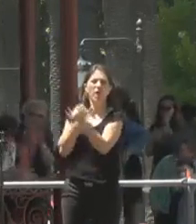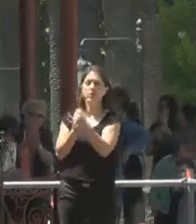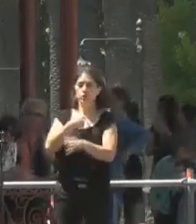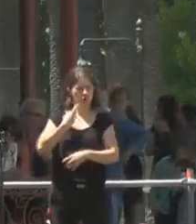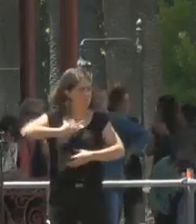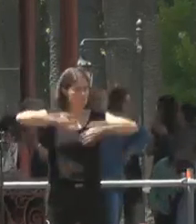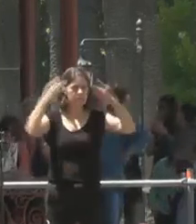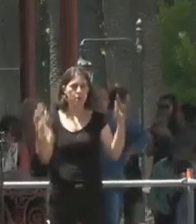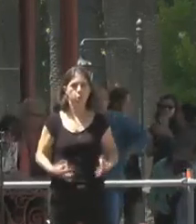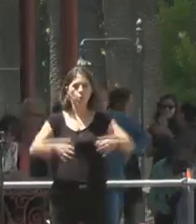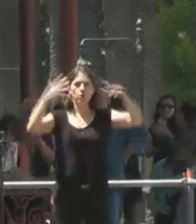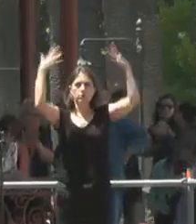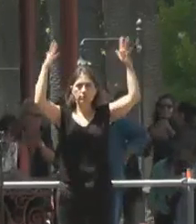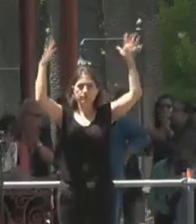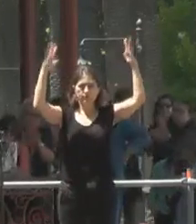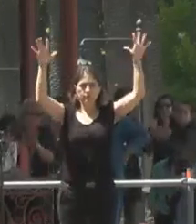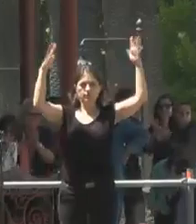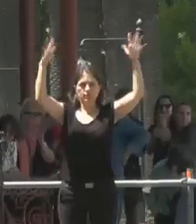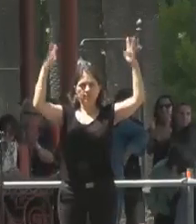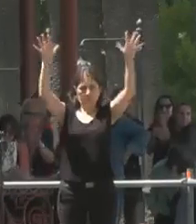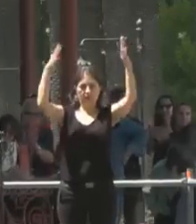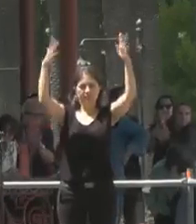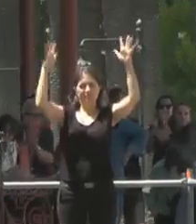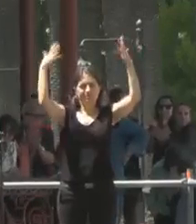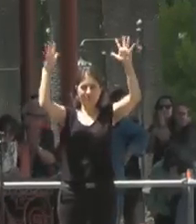cabe ningunha dúbida.